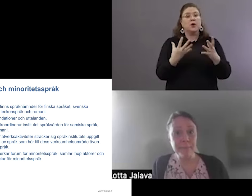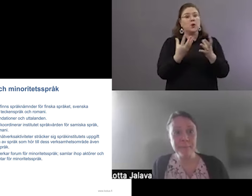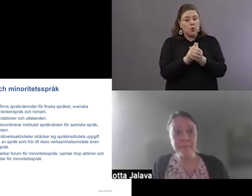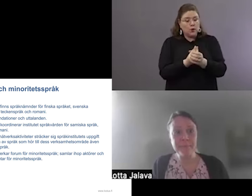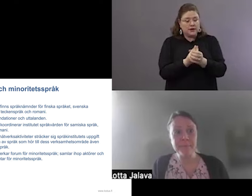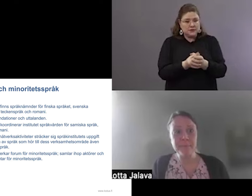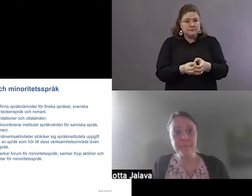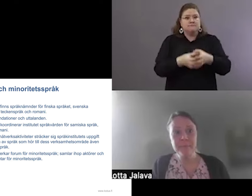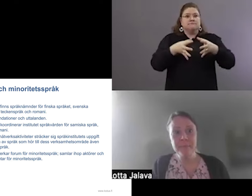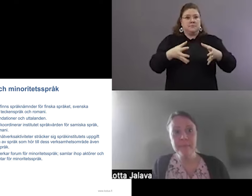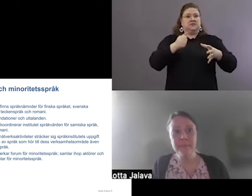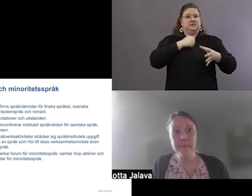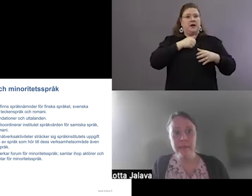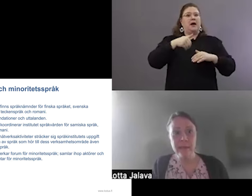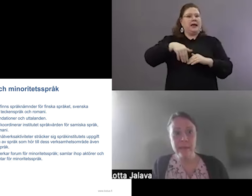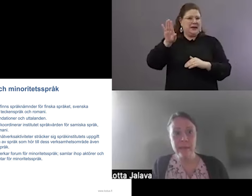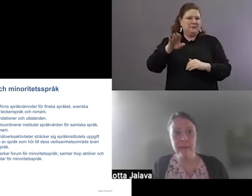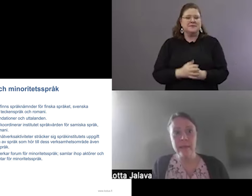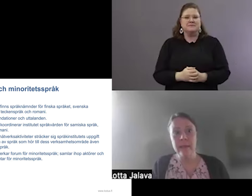enemmän.